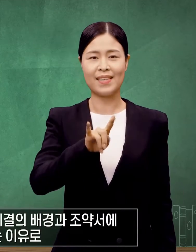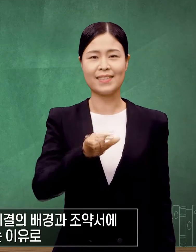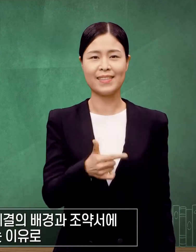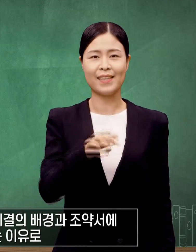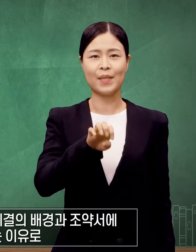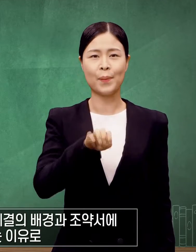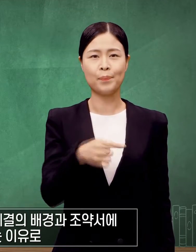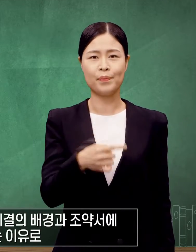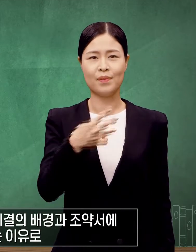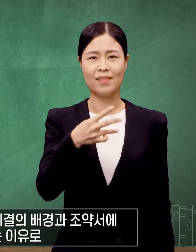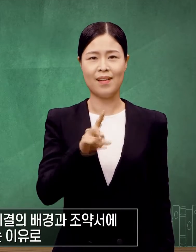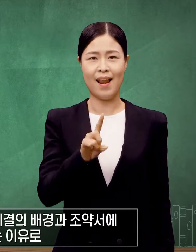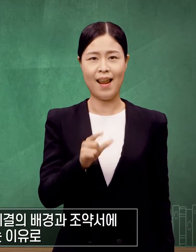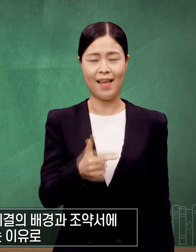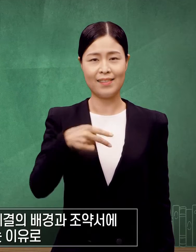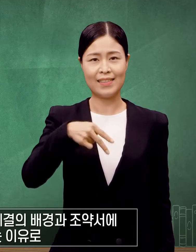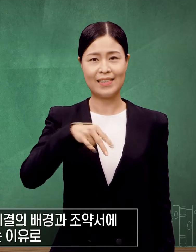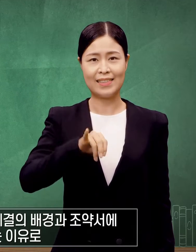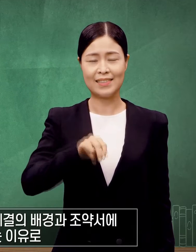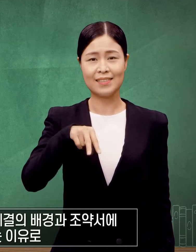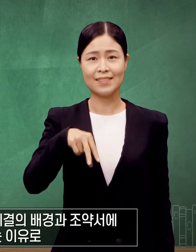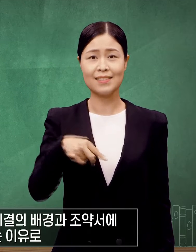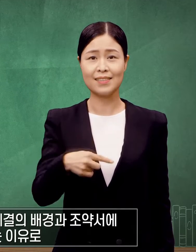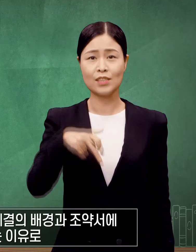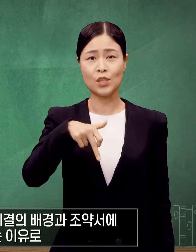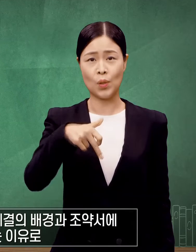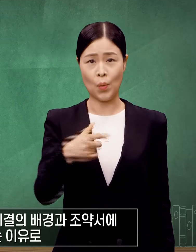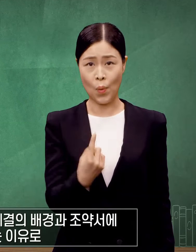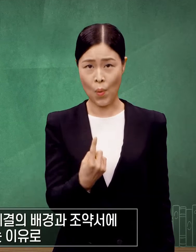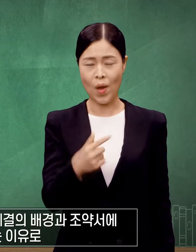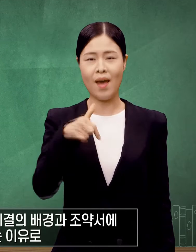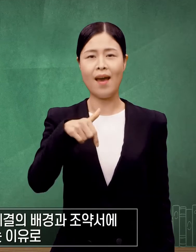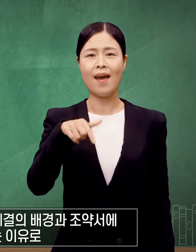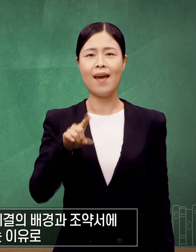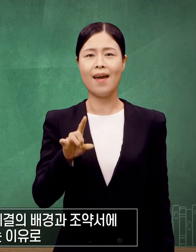샌프란시스코 강화조약 체결의 배경과